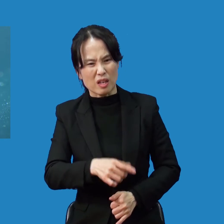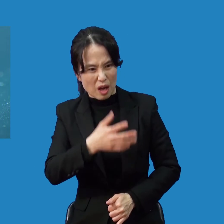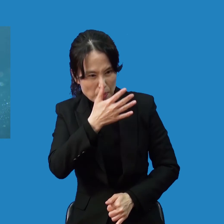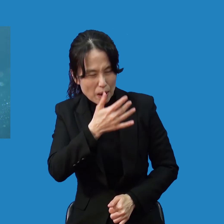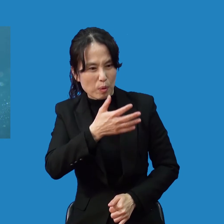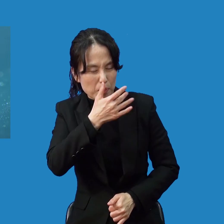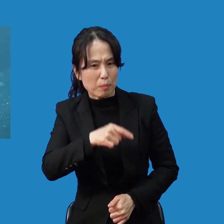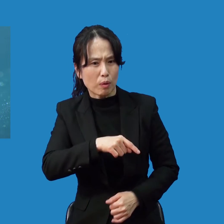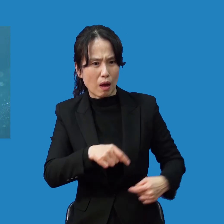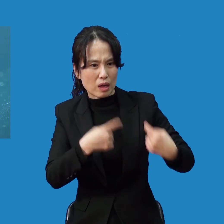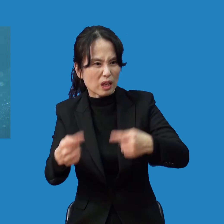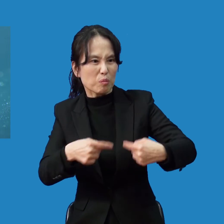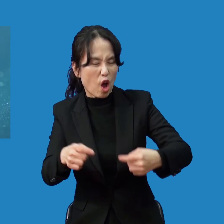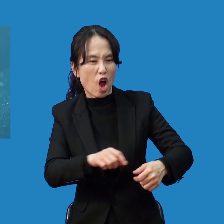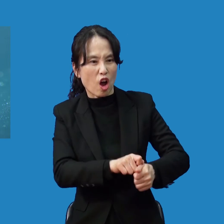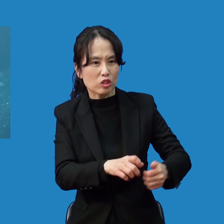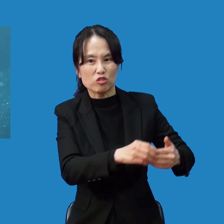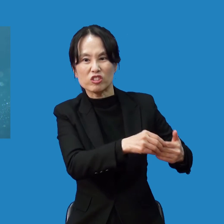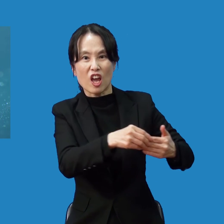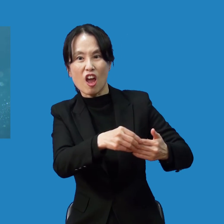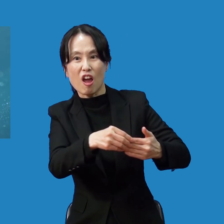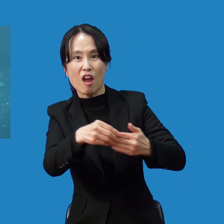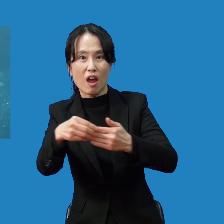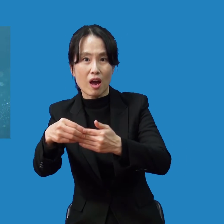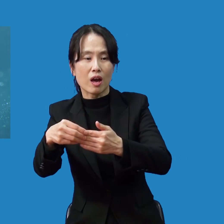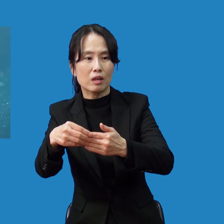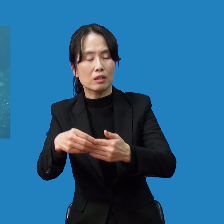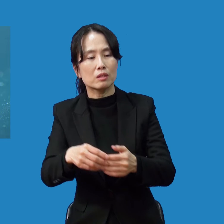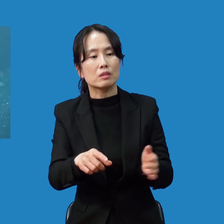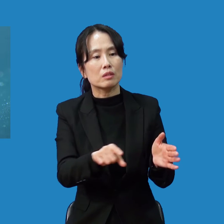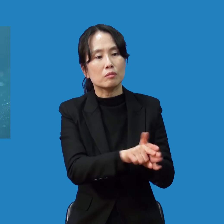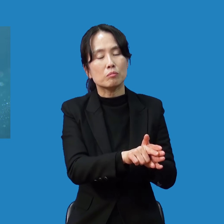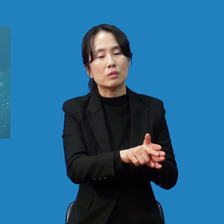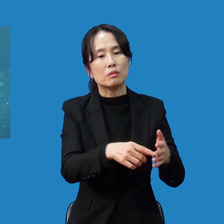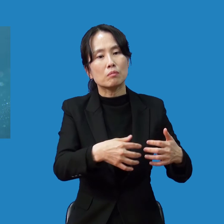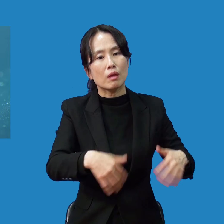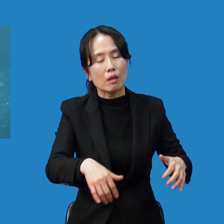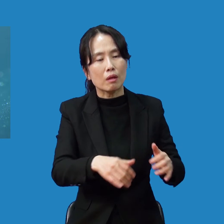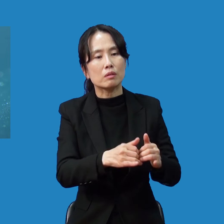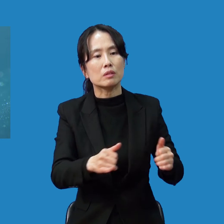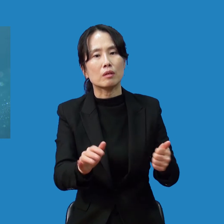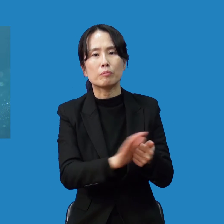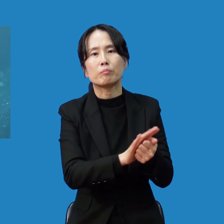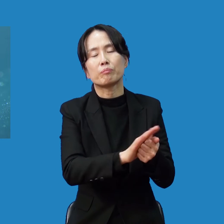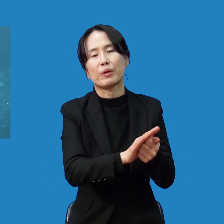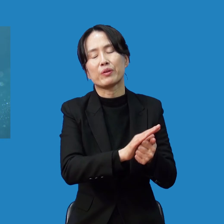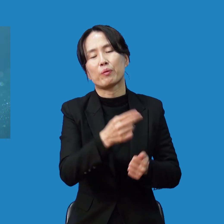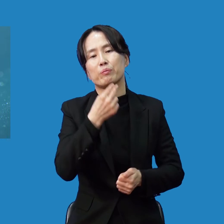억지로 들어가는 것은 그 초신자를 배려하는 것이 아닙니다. 그건 사랑이 아닙니다.